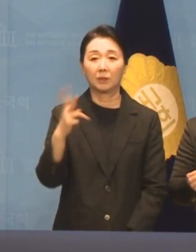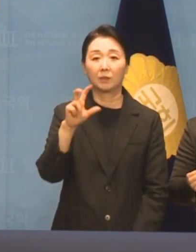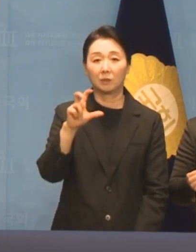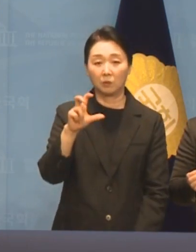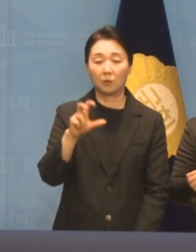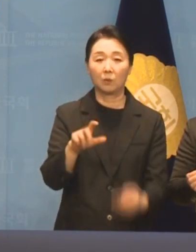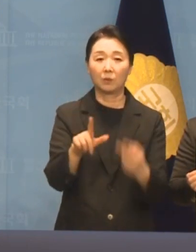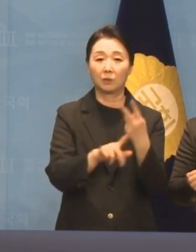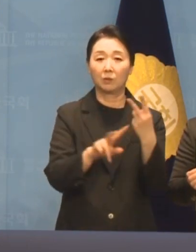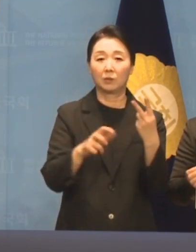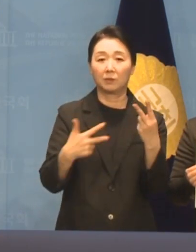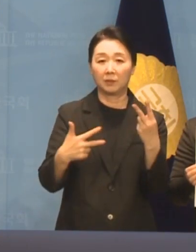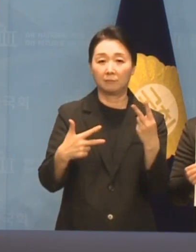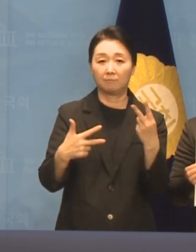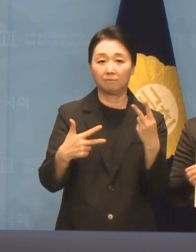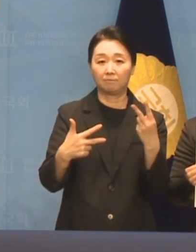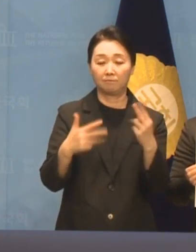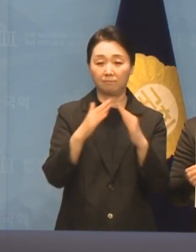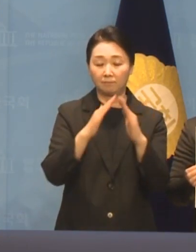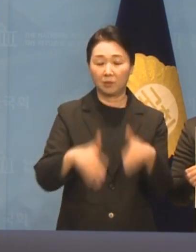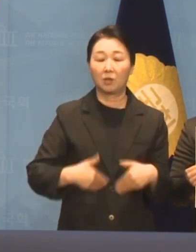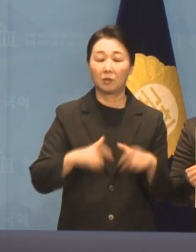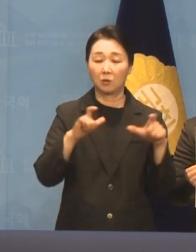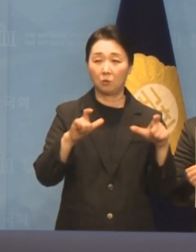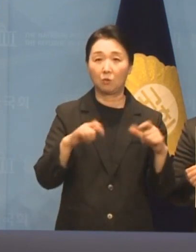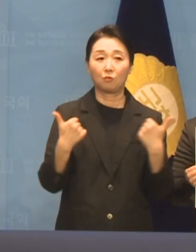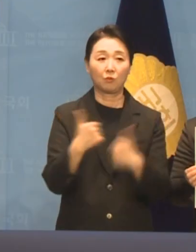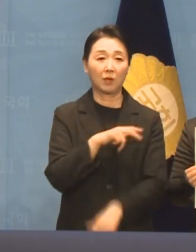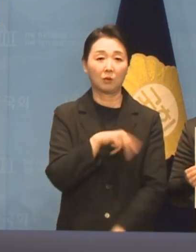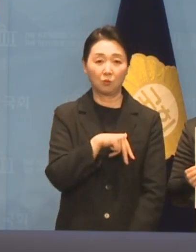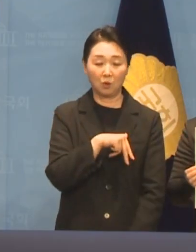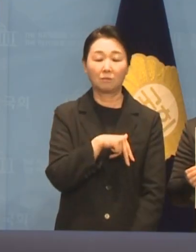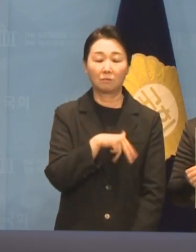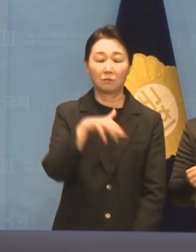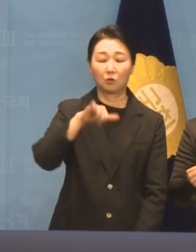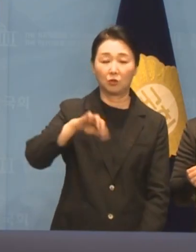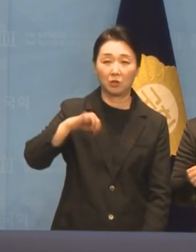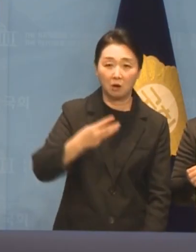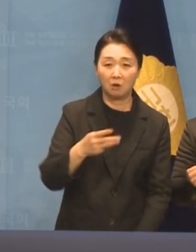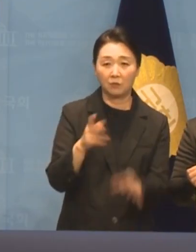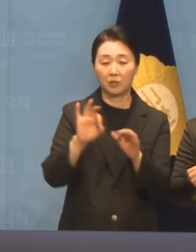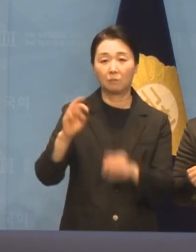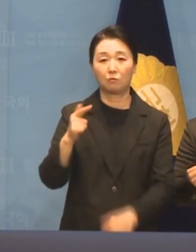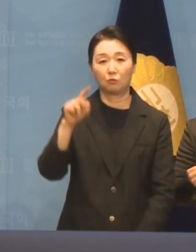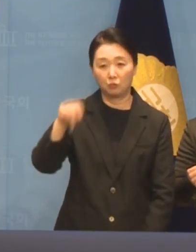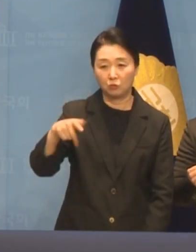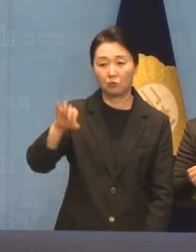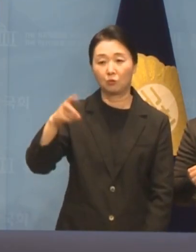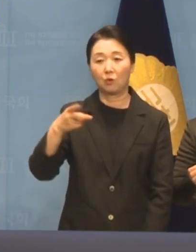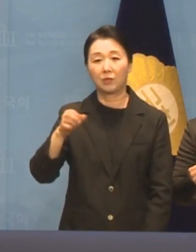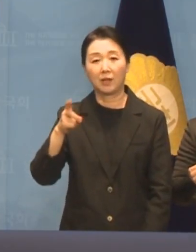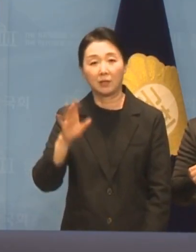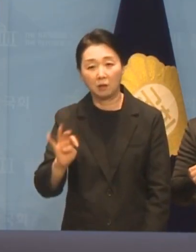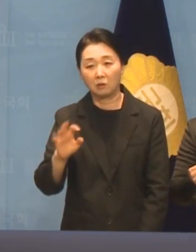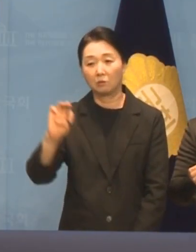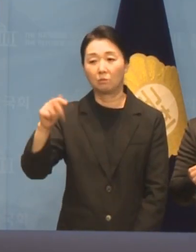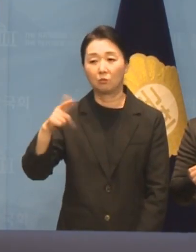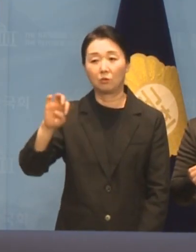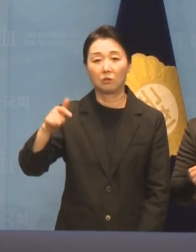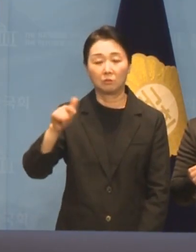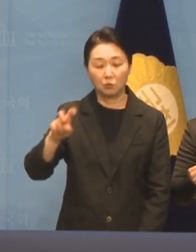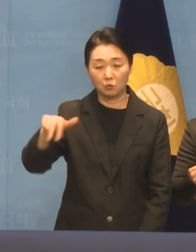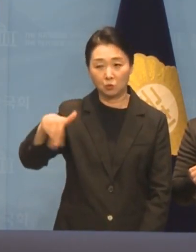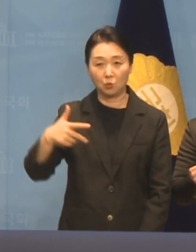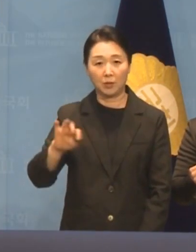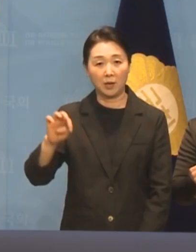2025년 2월 27일 전남 동북권 국회의원 주철현, 김문수, 권양엽, 문금주,